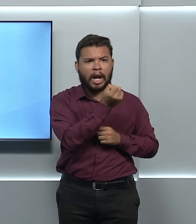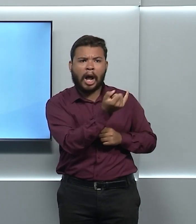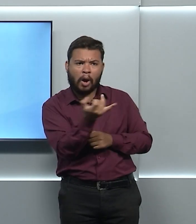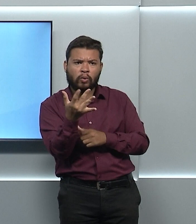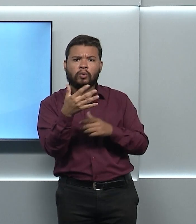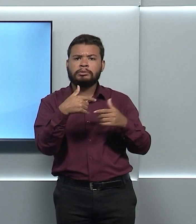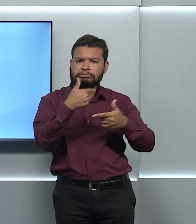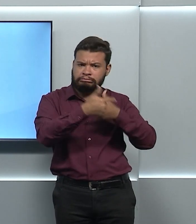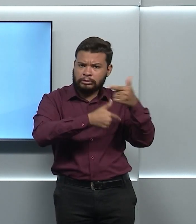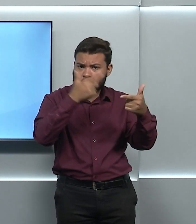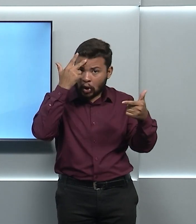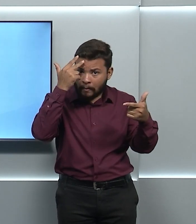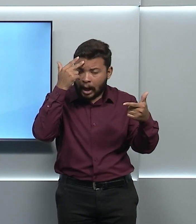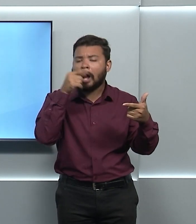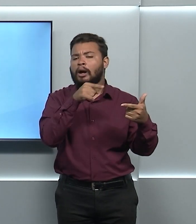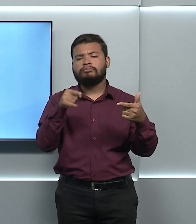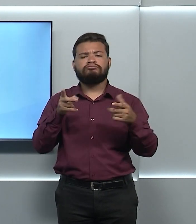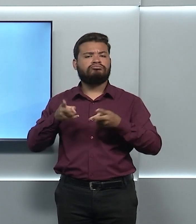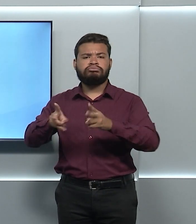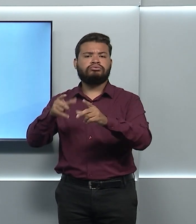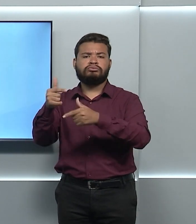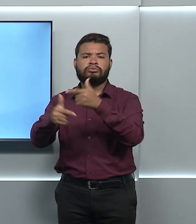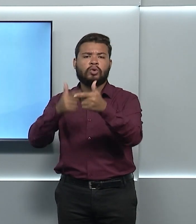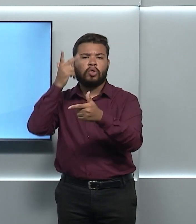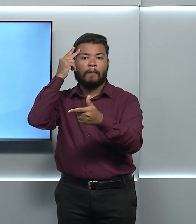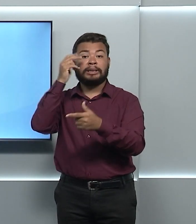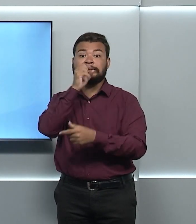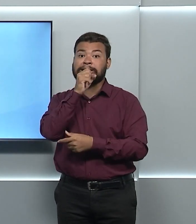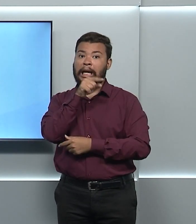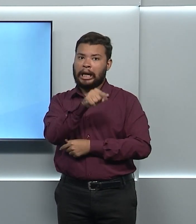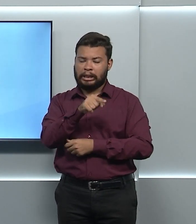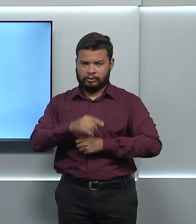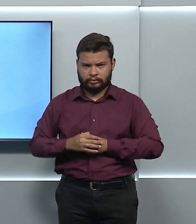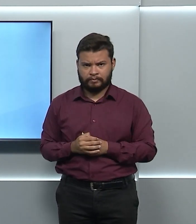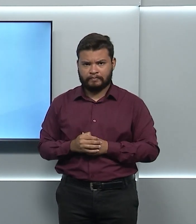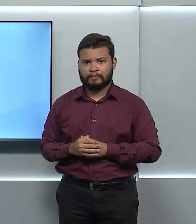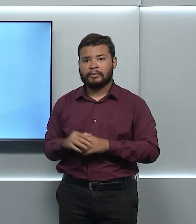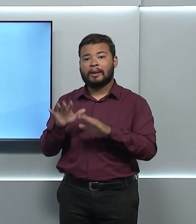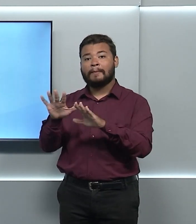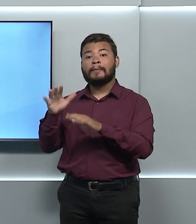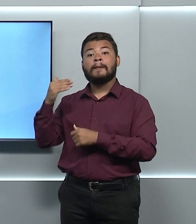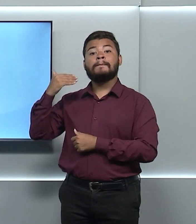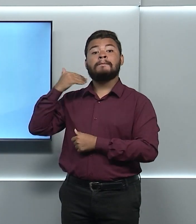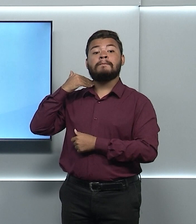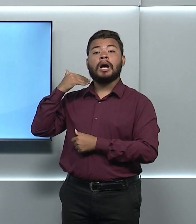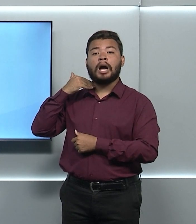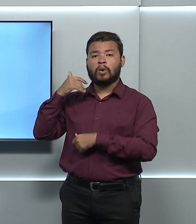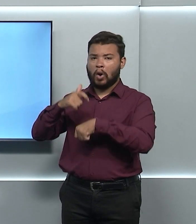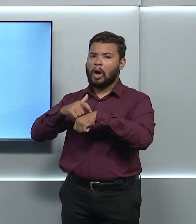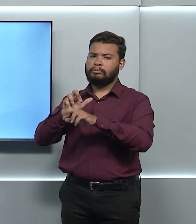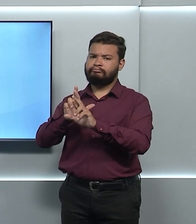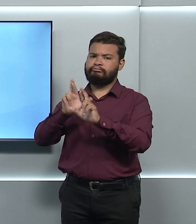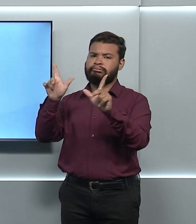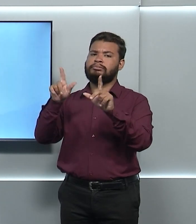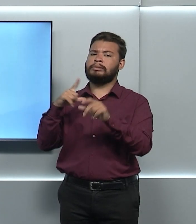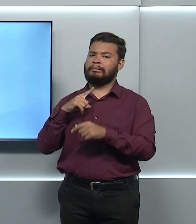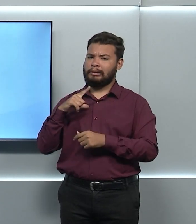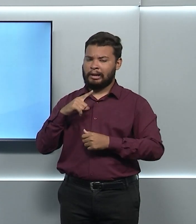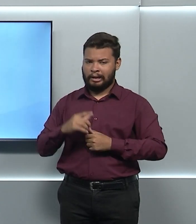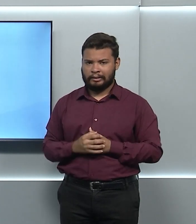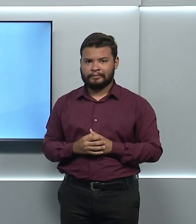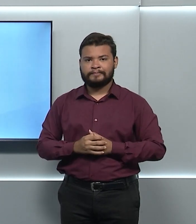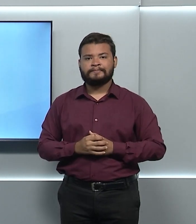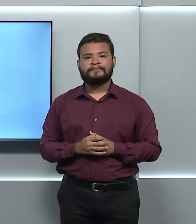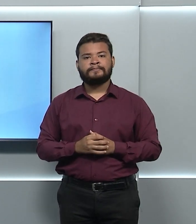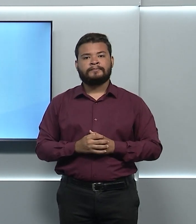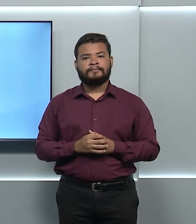fazer entregas e atendimentos normalmente. Já em relação ao horário dos bancos, eles também mudam. Dos horários, dos